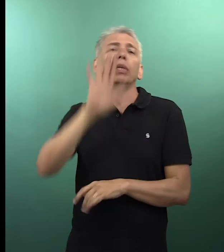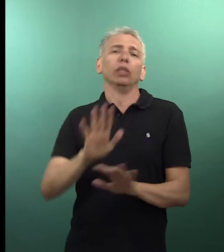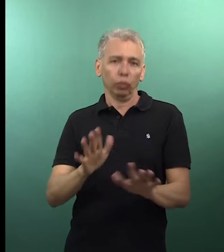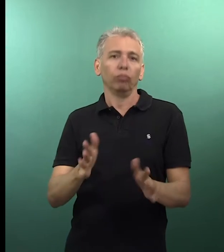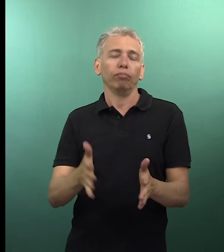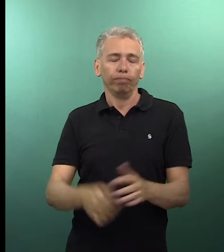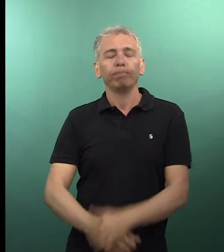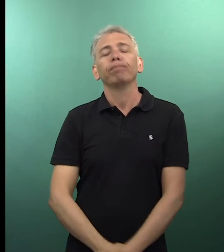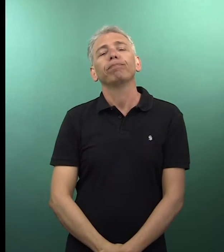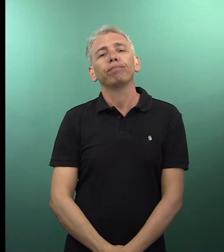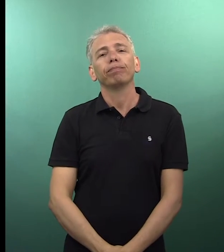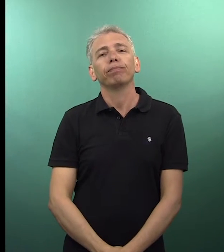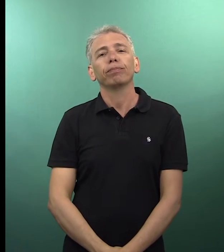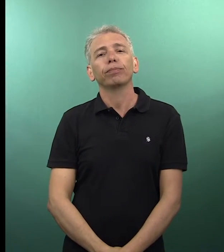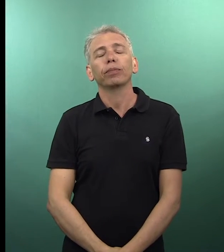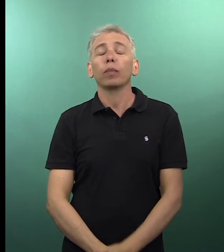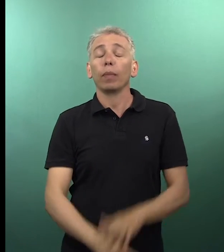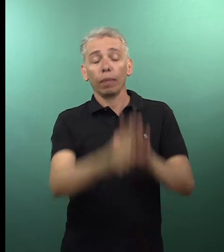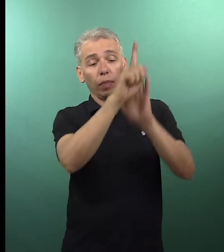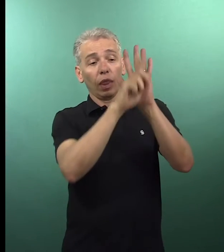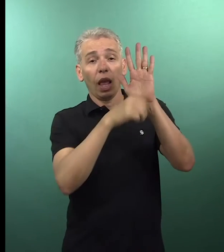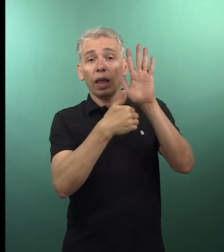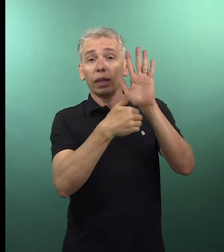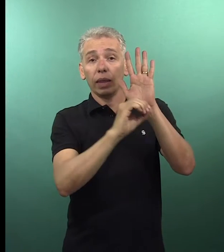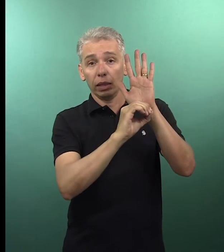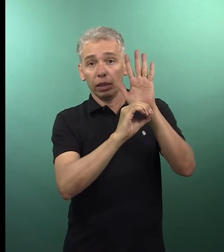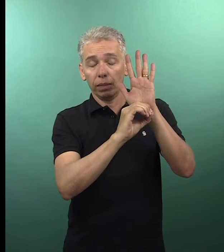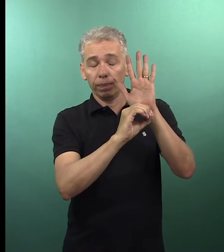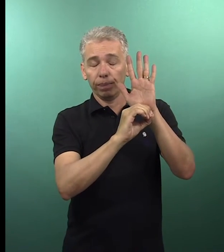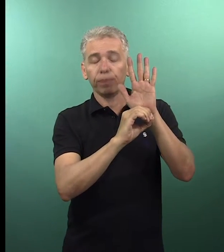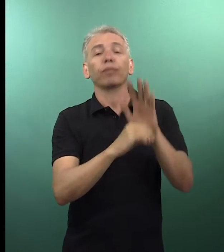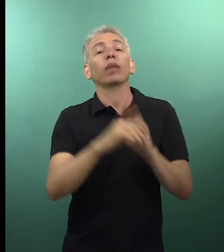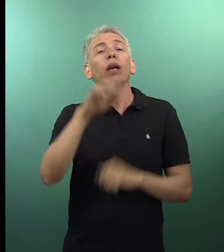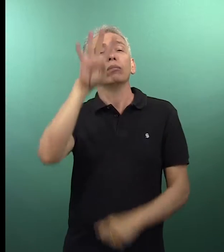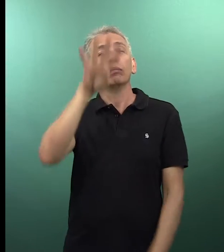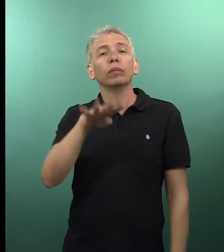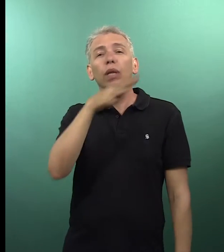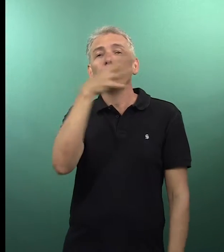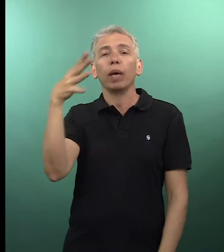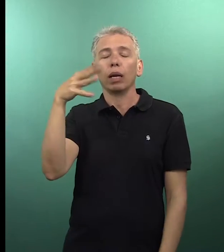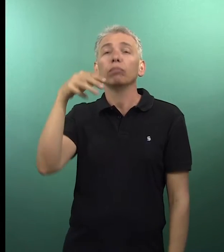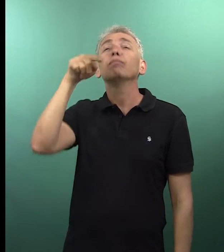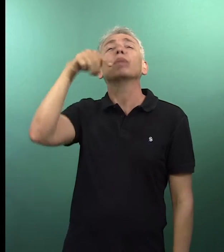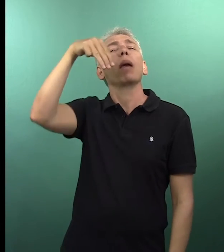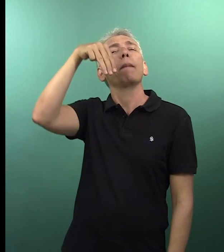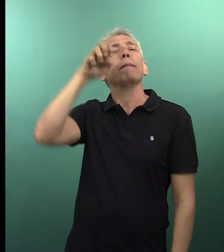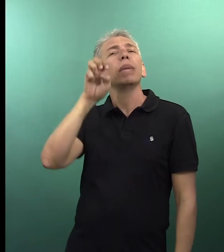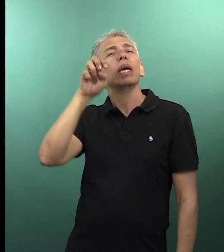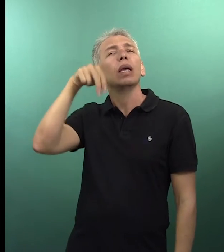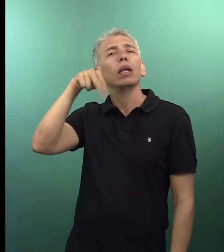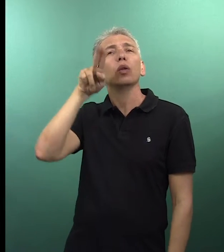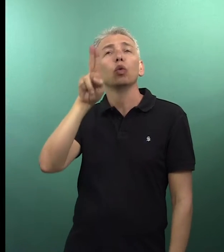compatível com o dispositivo terminal do assinante e transmitir sinais para os equipamentos e sistemas da